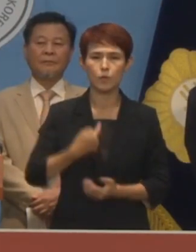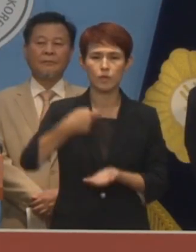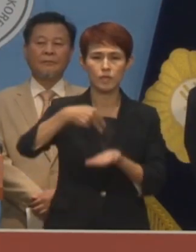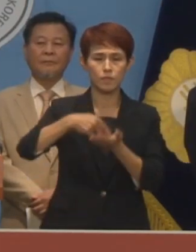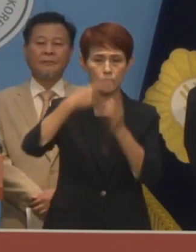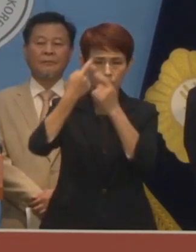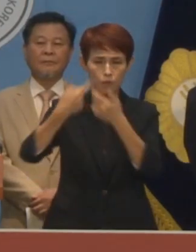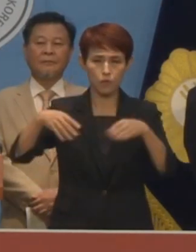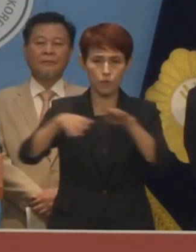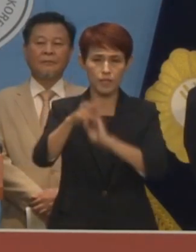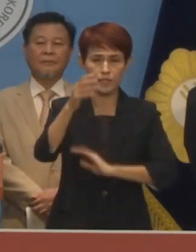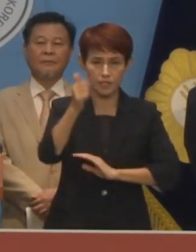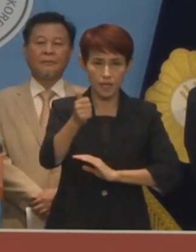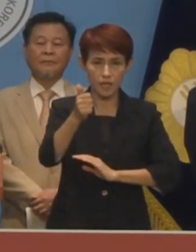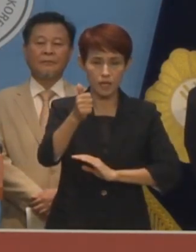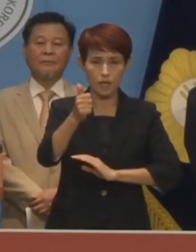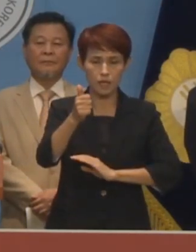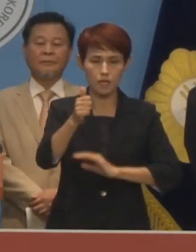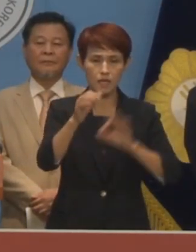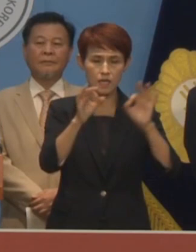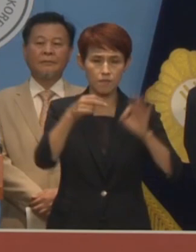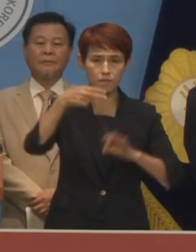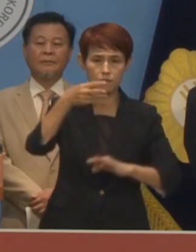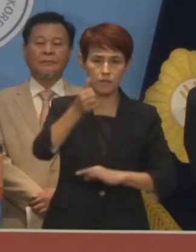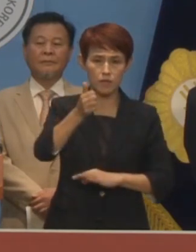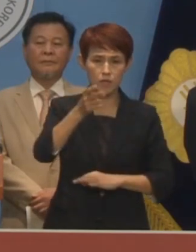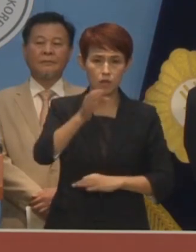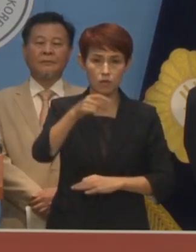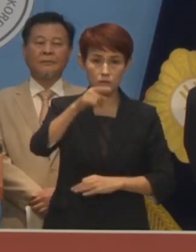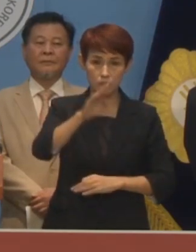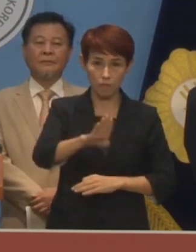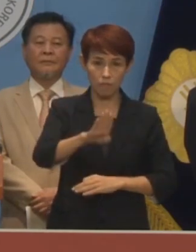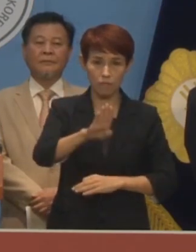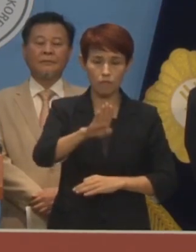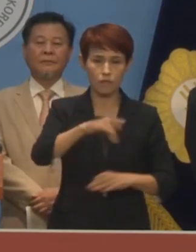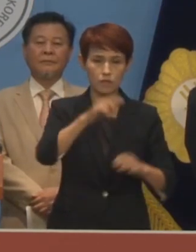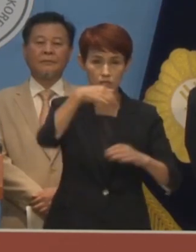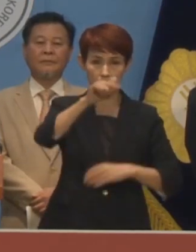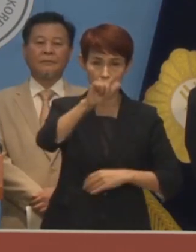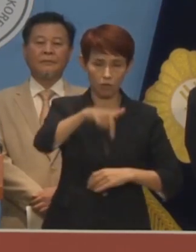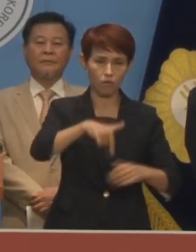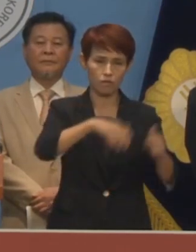독립기념관장 김영석의 당장 임명 철회를 촉구하는, 그리고 윤석열 대통령의